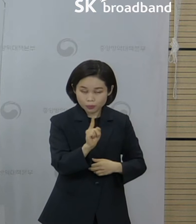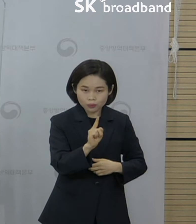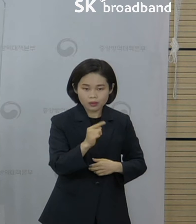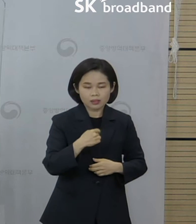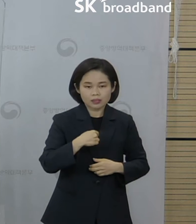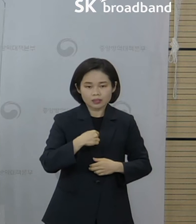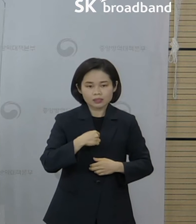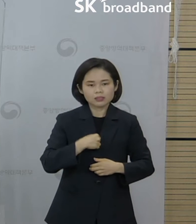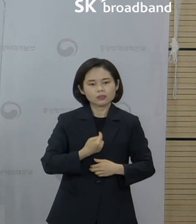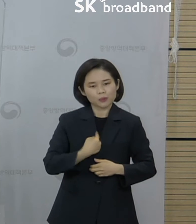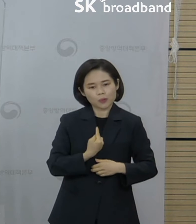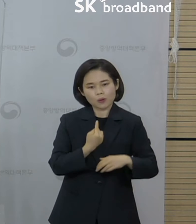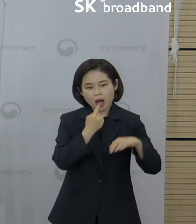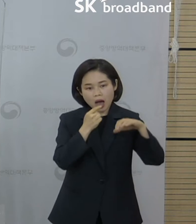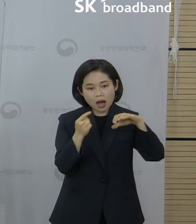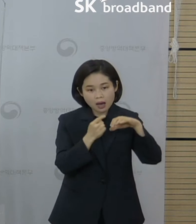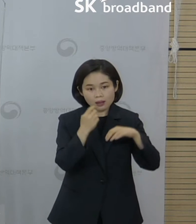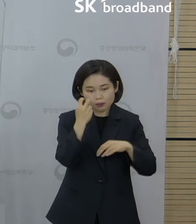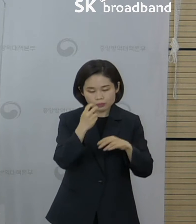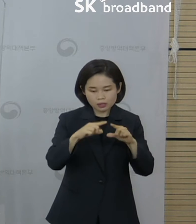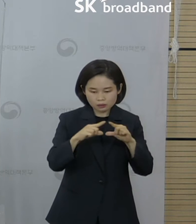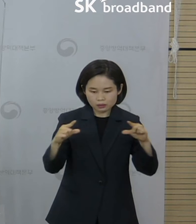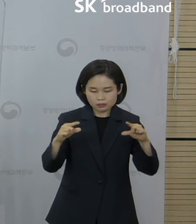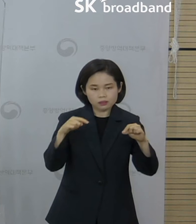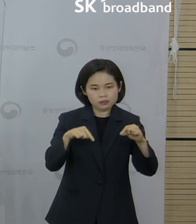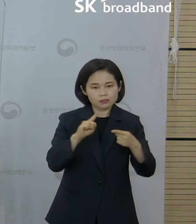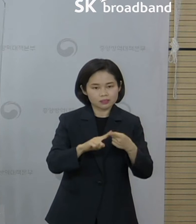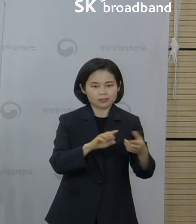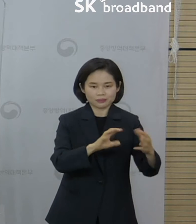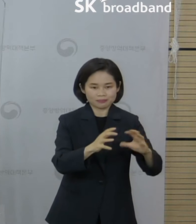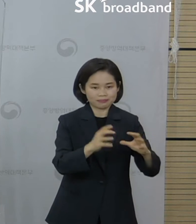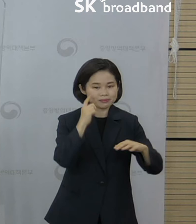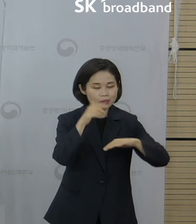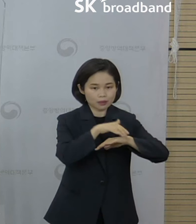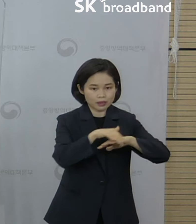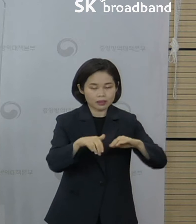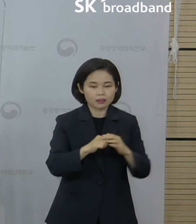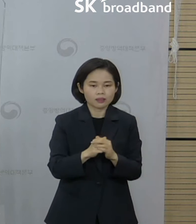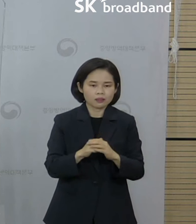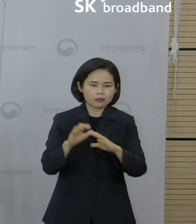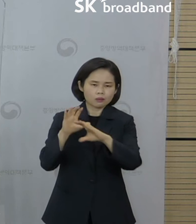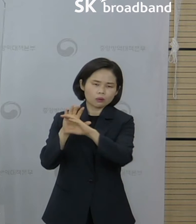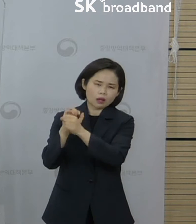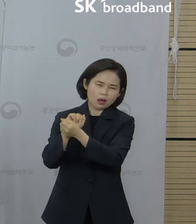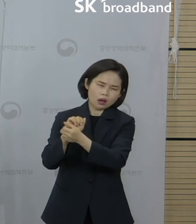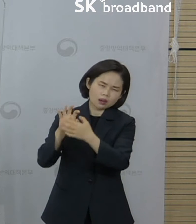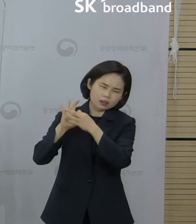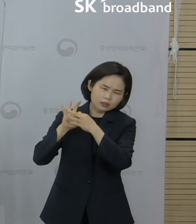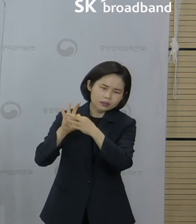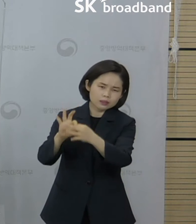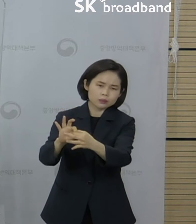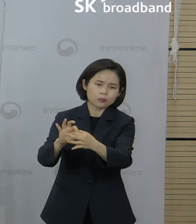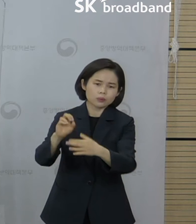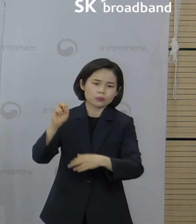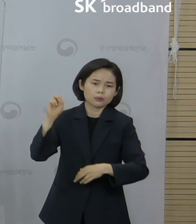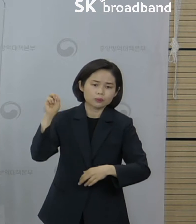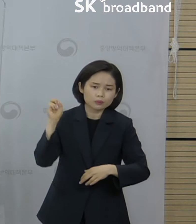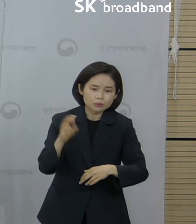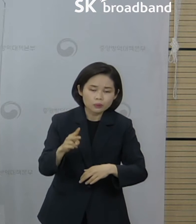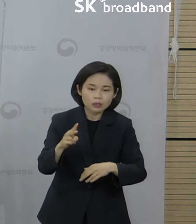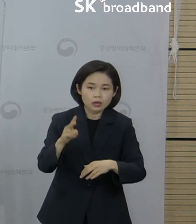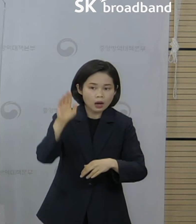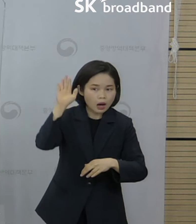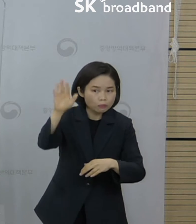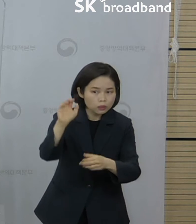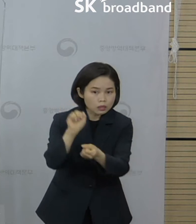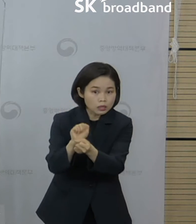키트 활용 방안에 대해서 논의를 합니다. 코로나19가 장기화되고 또 대유행이 다시 발생할